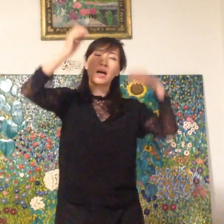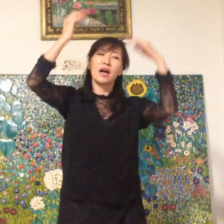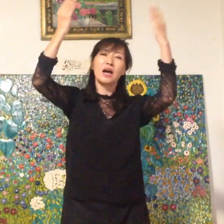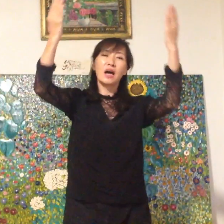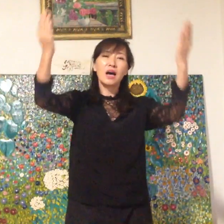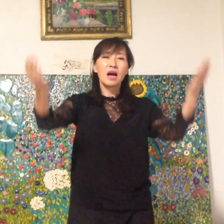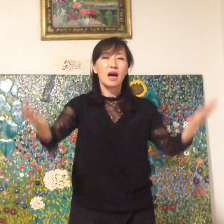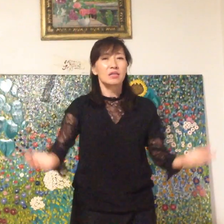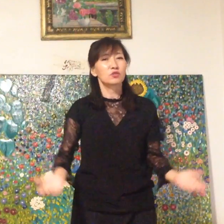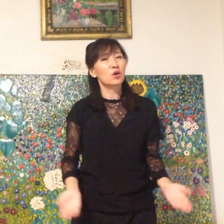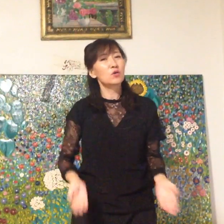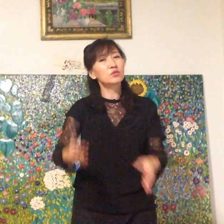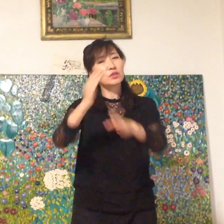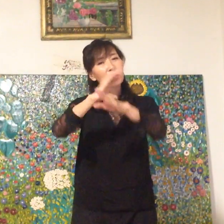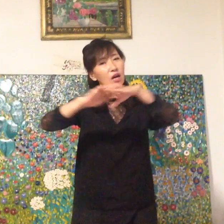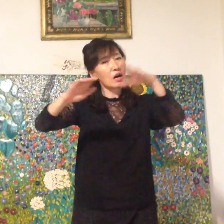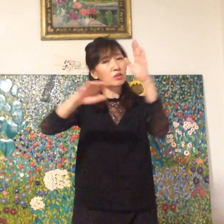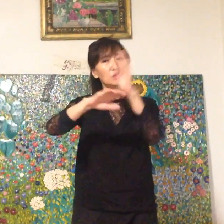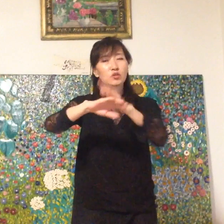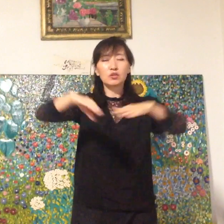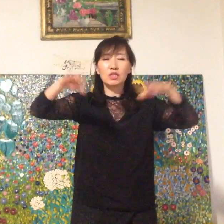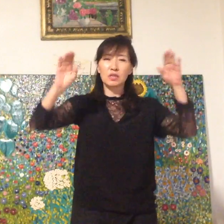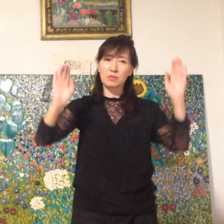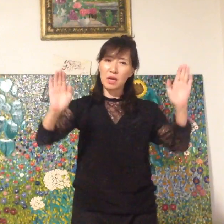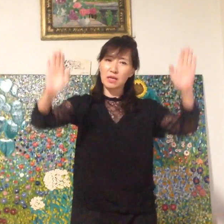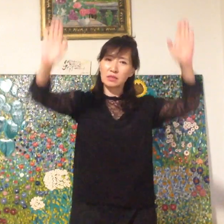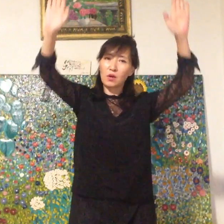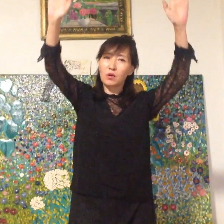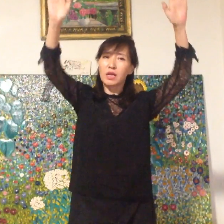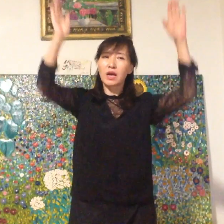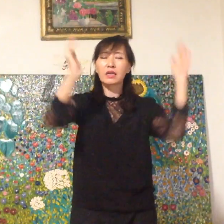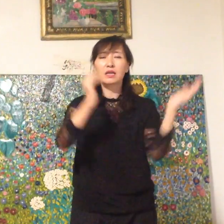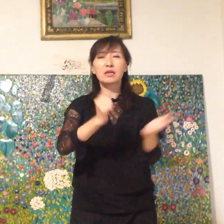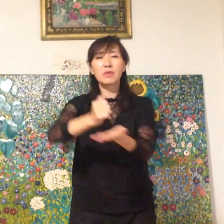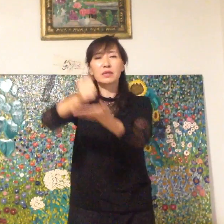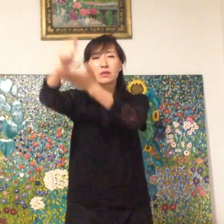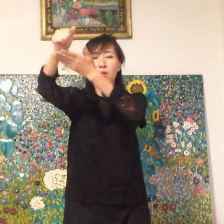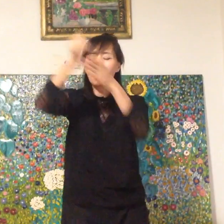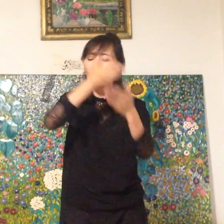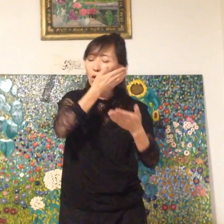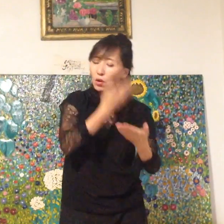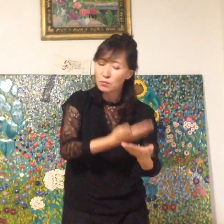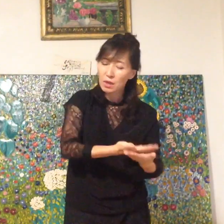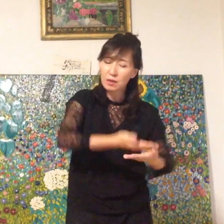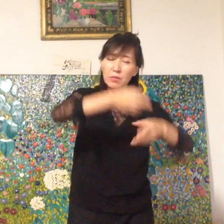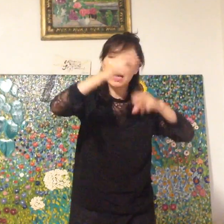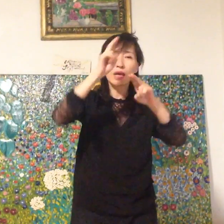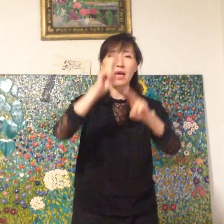그 손들어 주님의 보좌를 만들고 운받나는